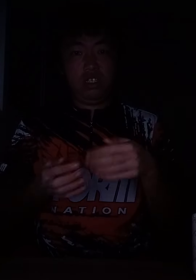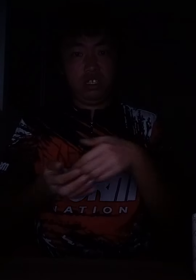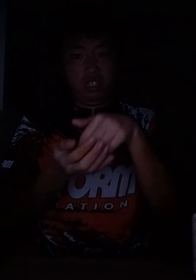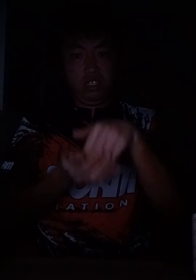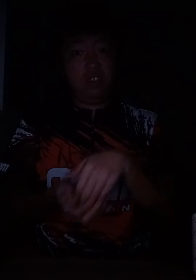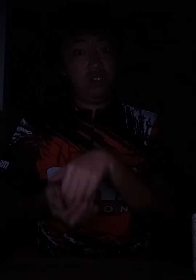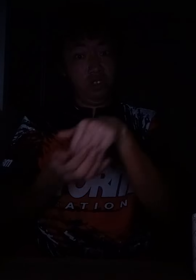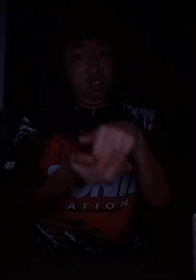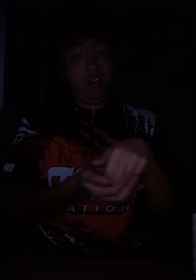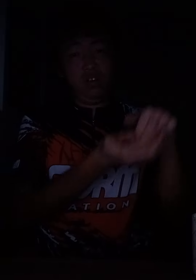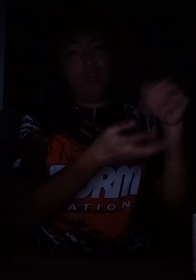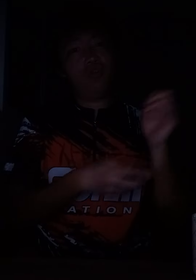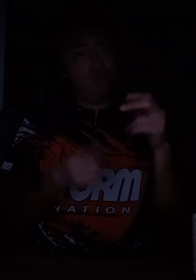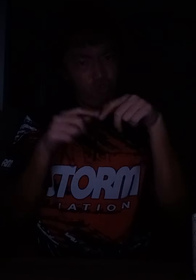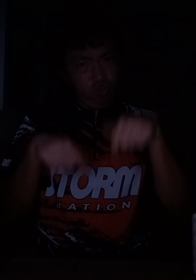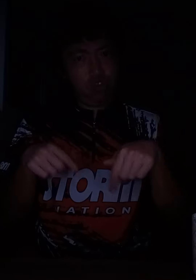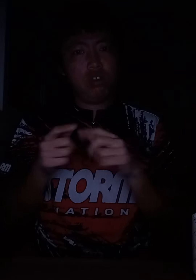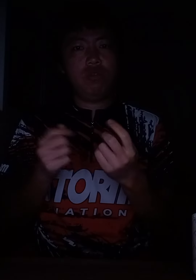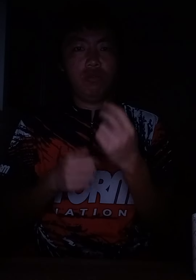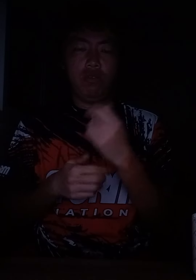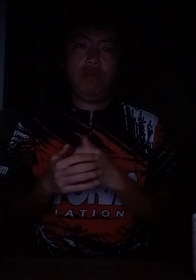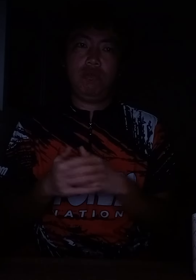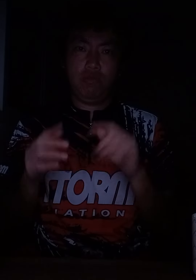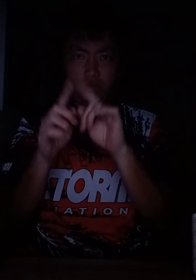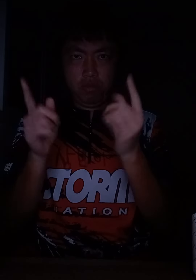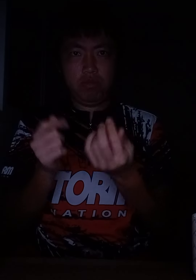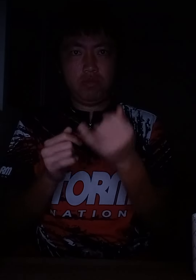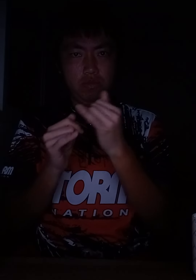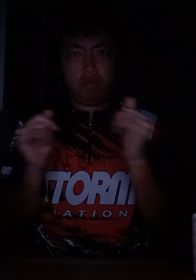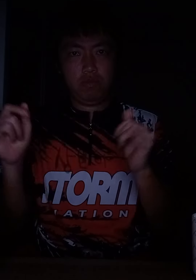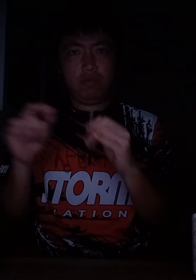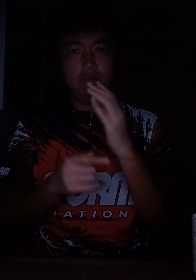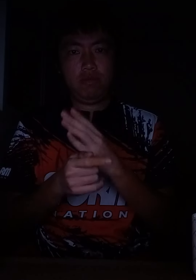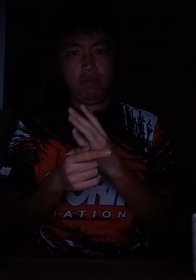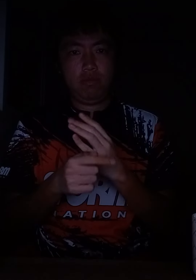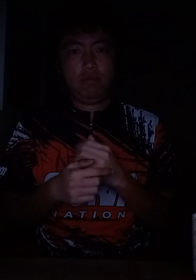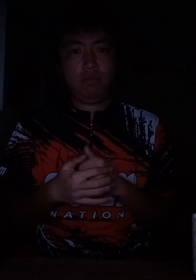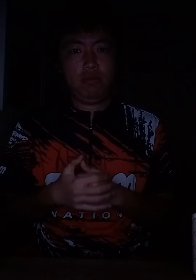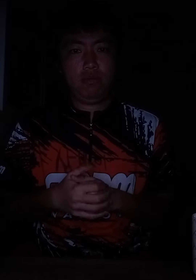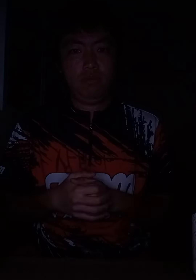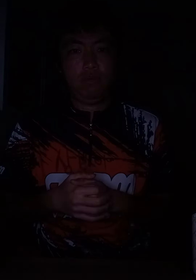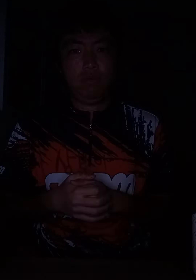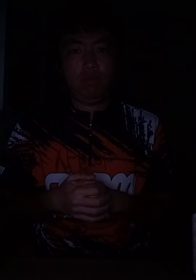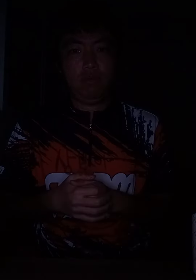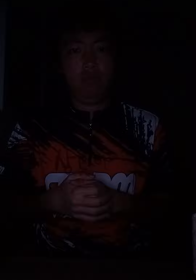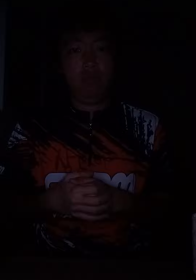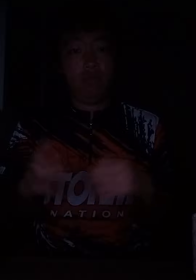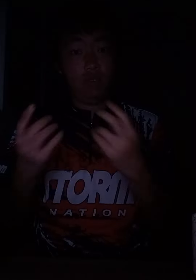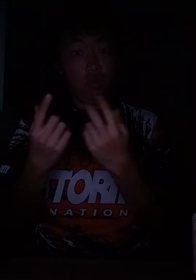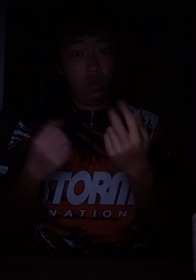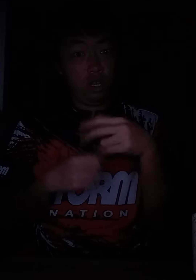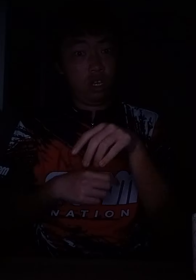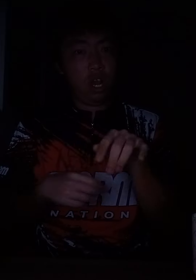지산유원지 리프트 탑승객 추락 사고는 정비 불량이 원인인 것으로 추정되고 있습니다. 경찰은 관리